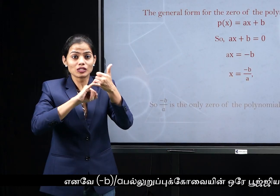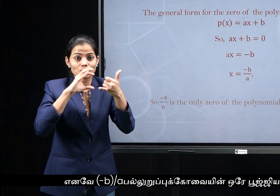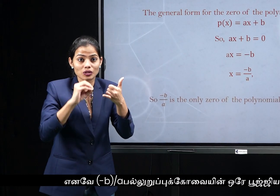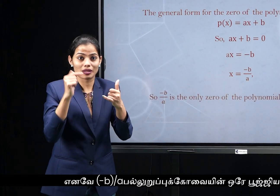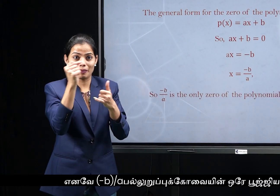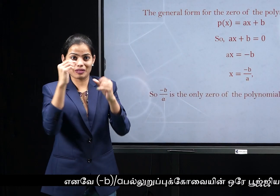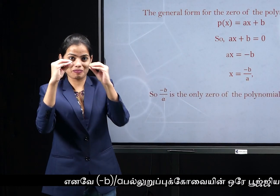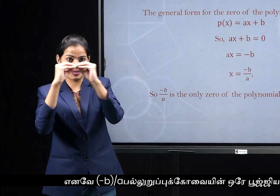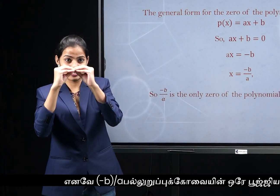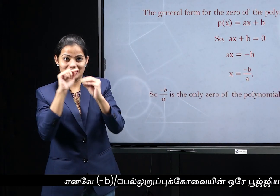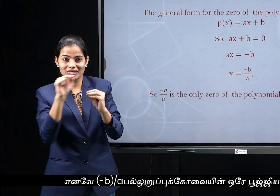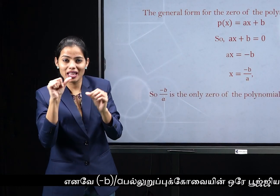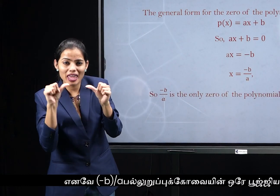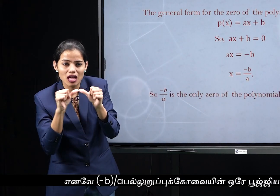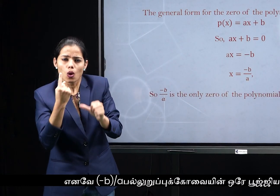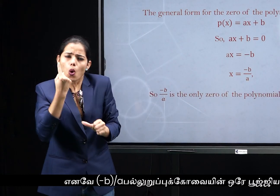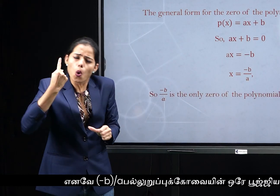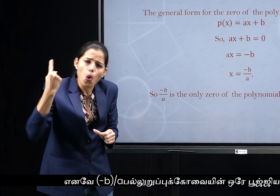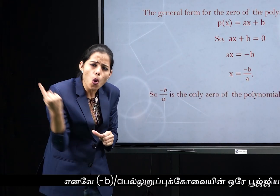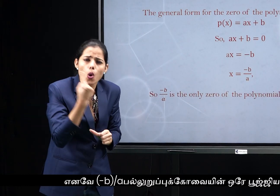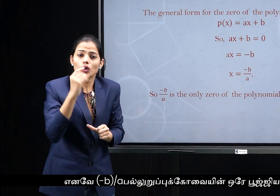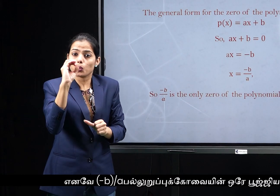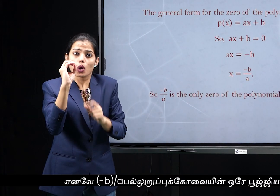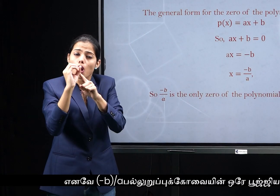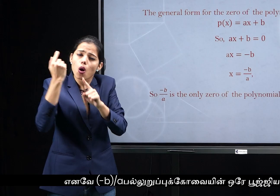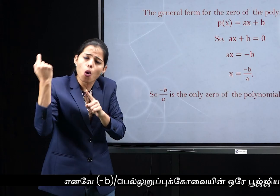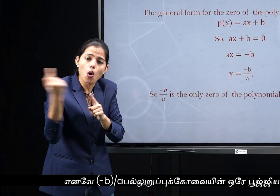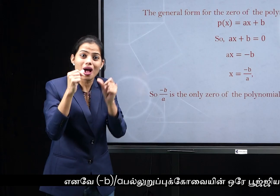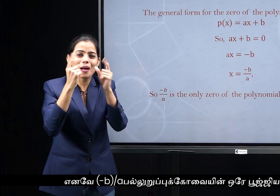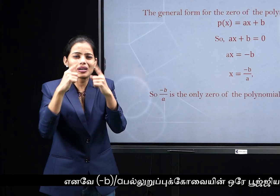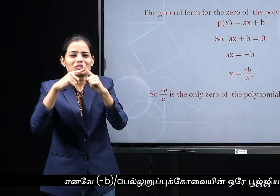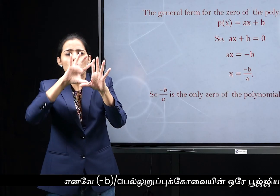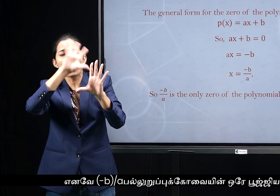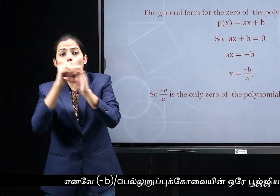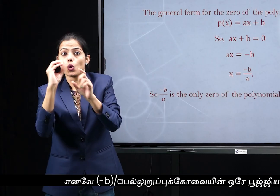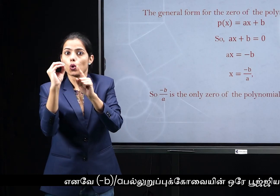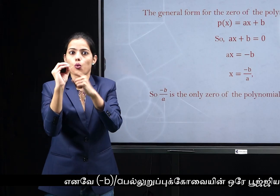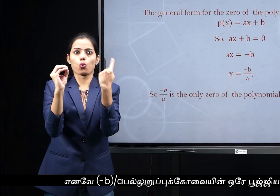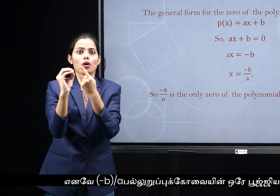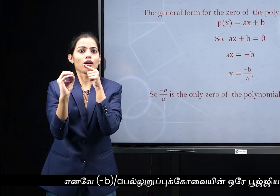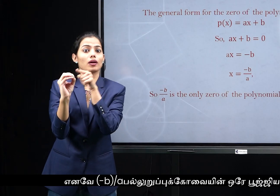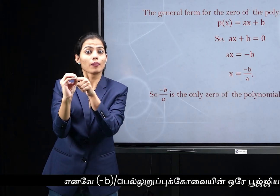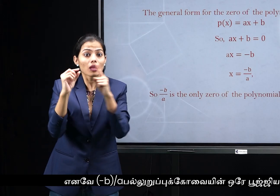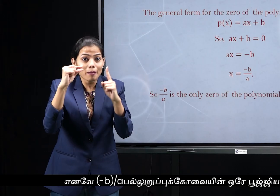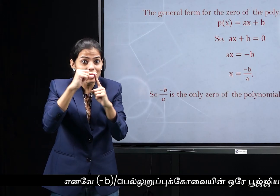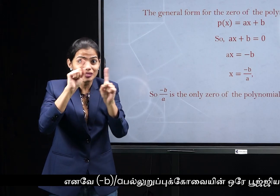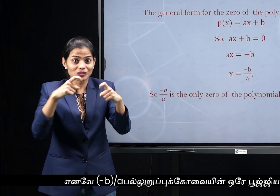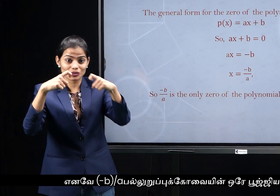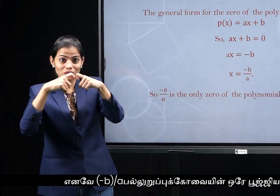டேஷ். எனவே கழித்தல் b கீழ்க்கோடு a பல்லுறுப்புக்கோவையின் ஒரே பூஜ்ஜியம் p வட்ட அடைப்புக்குறிக்குள் x ஈடு